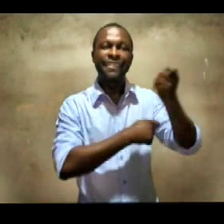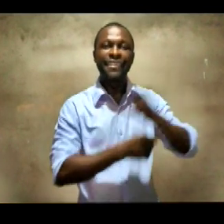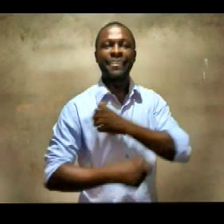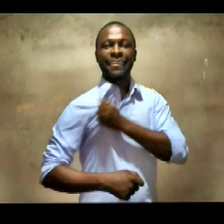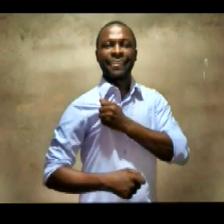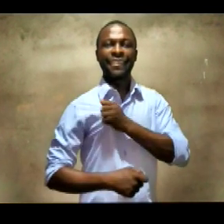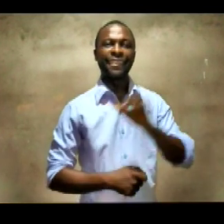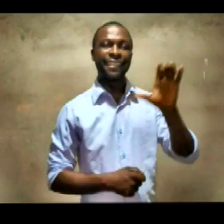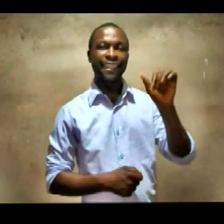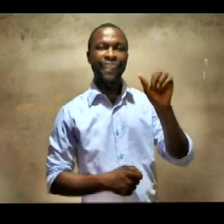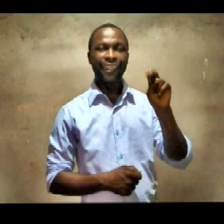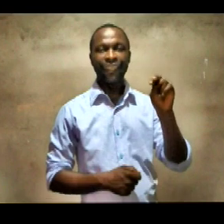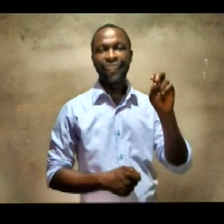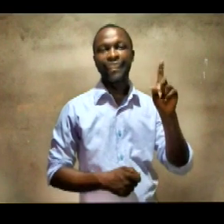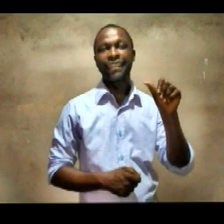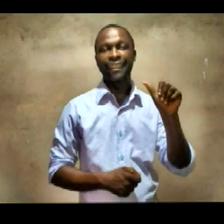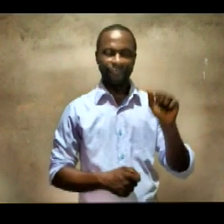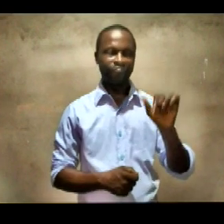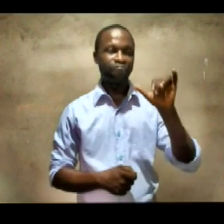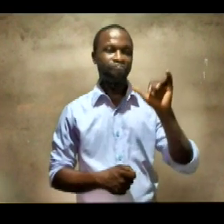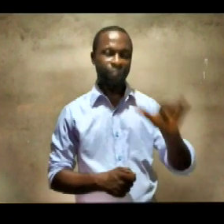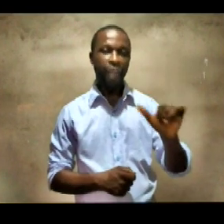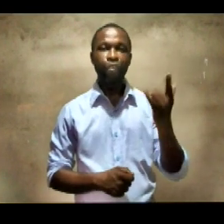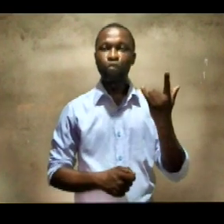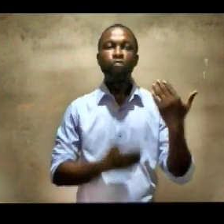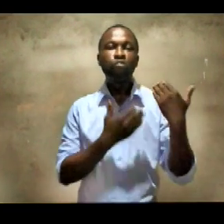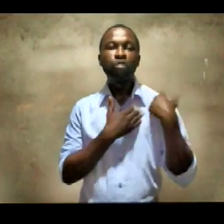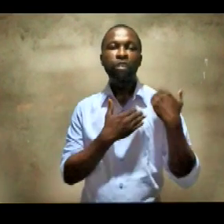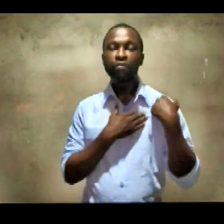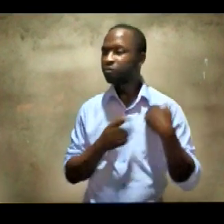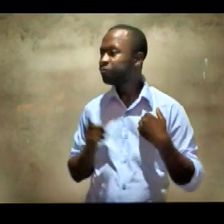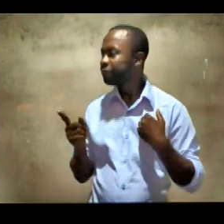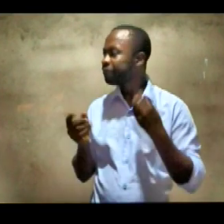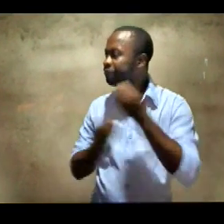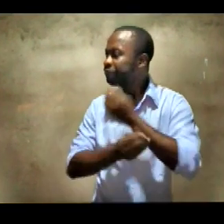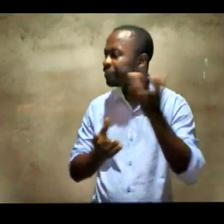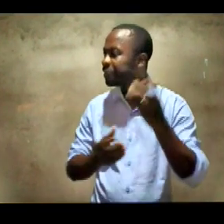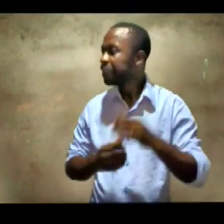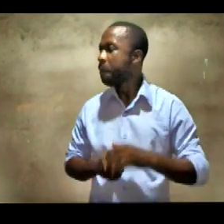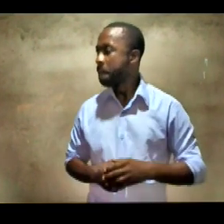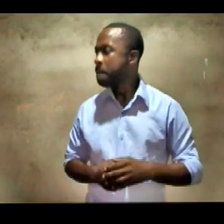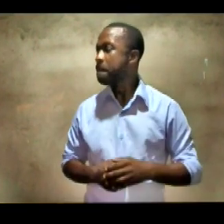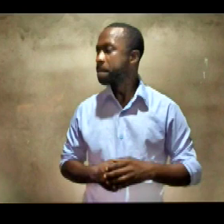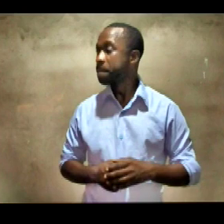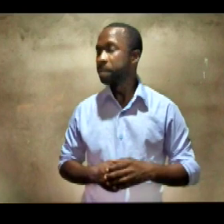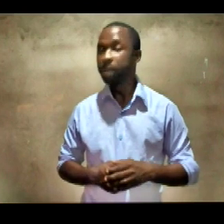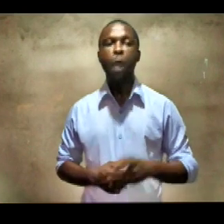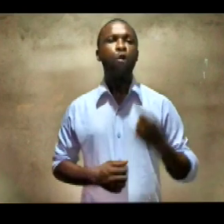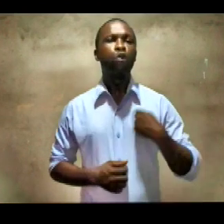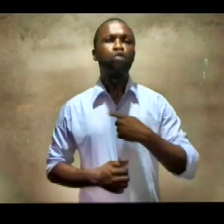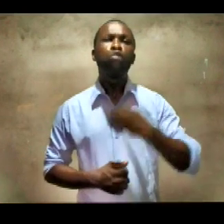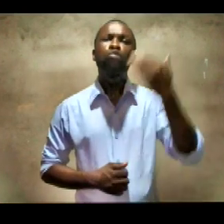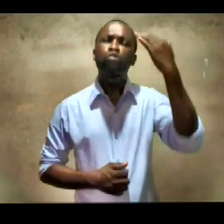En insistant sur les enjeux de l'infrastructure, le maître d'ouvrage prêchait à un converti. Nous en sommes